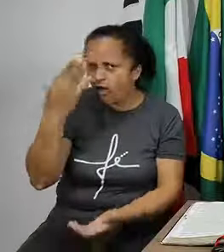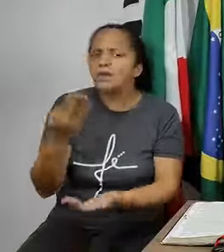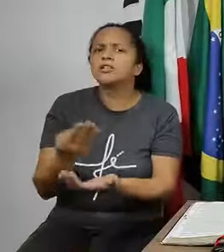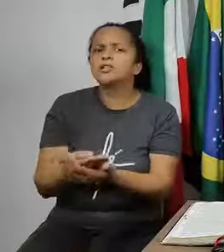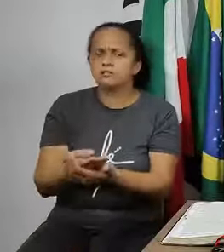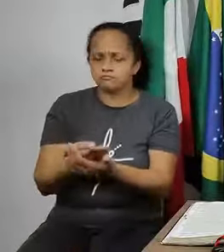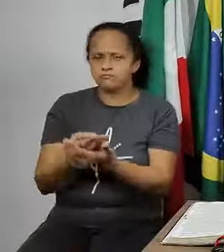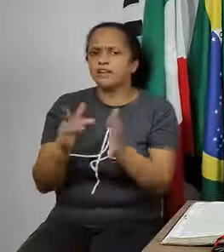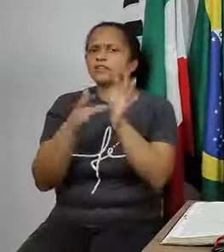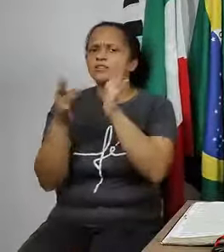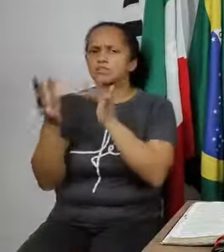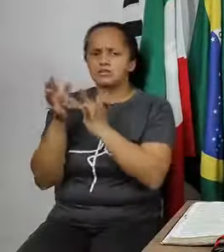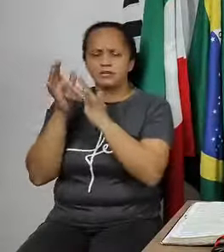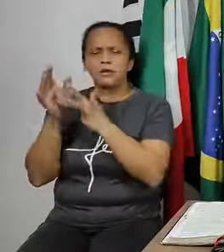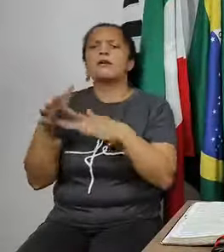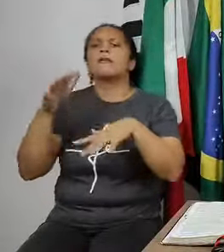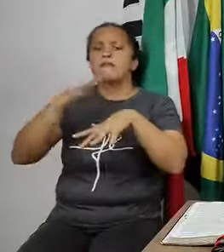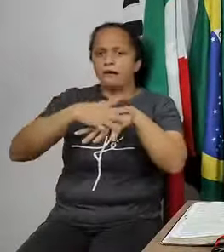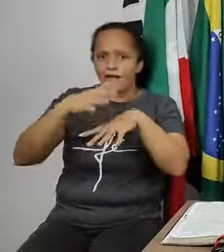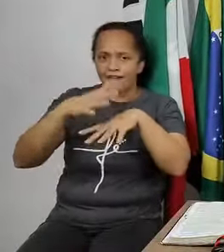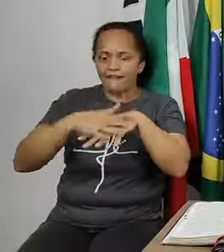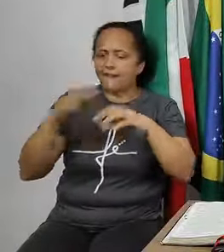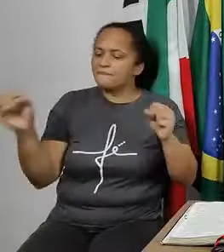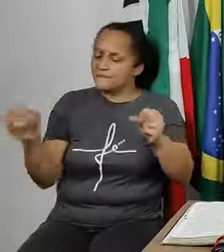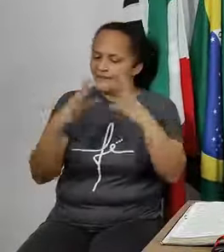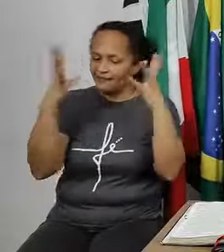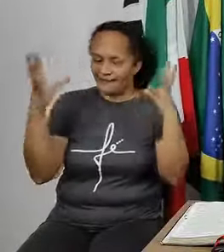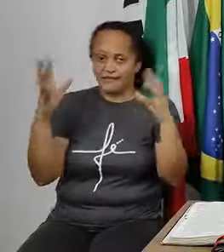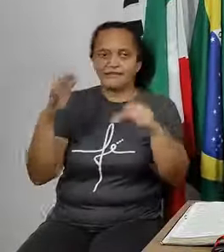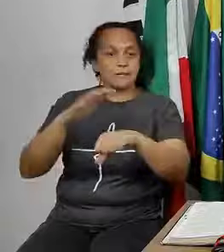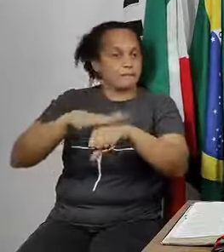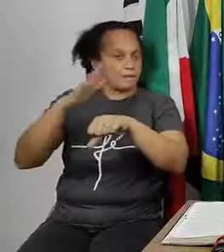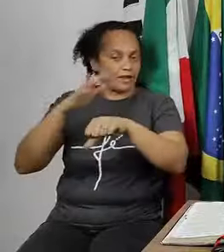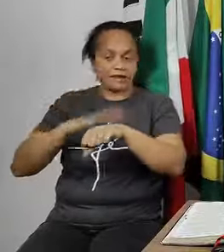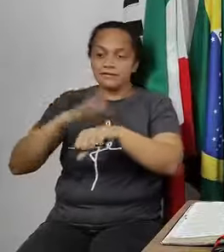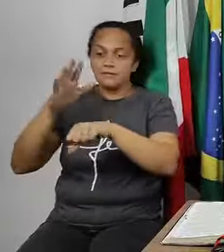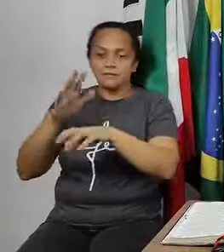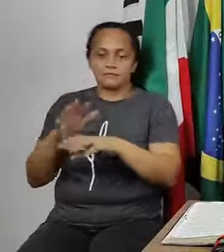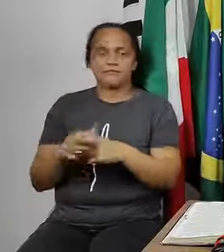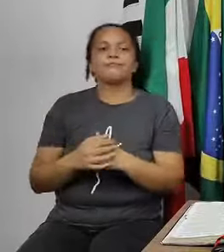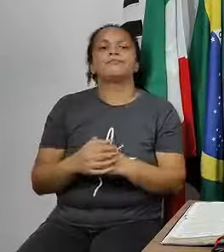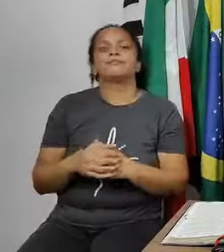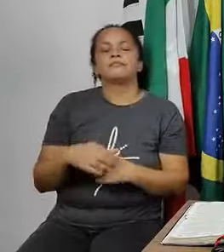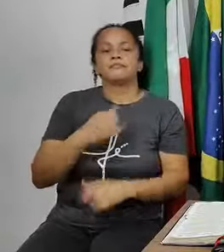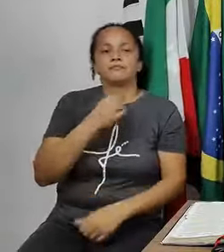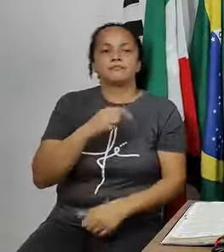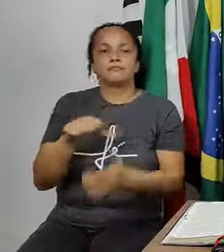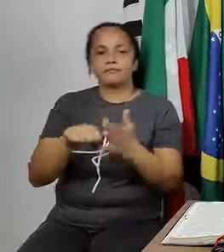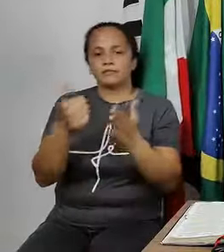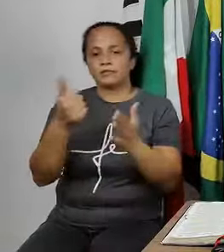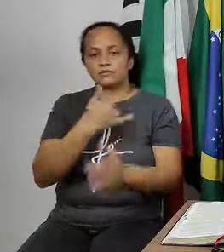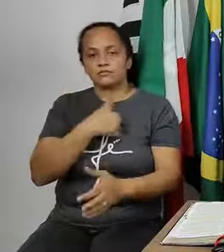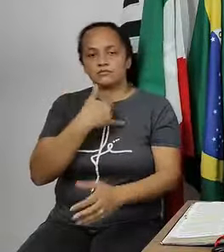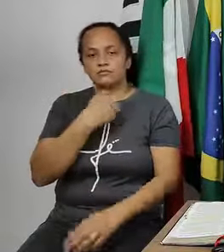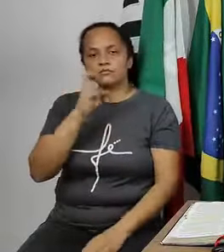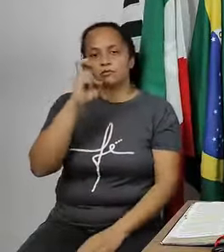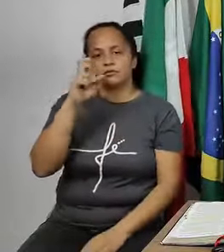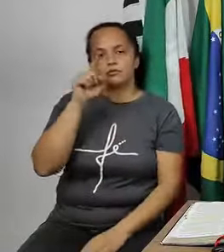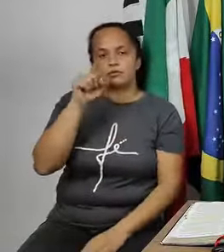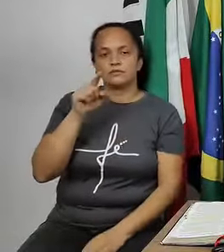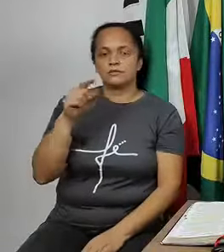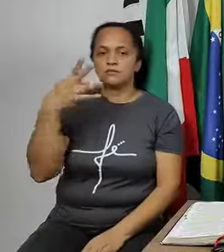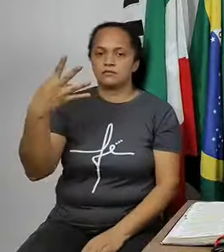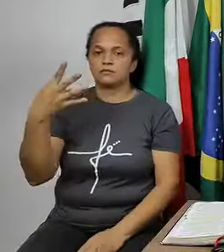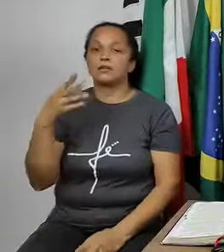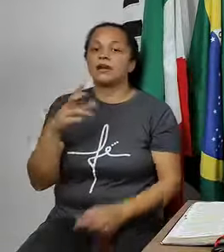que eu faço, e obras ainda maiores. 1 João 5, 4, a vitória que vence o mundo